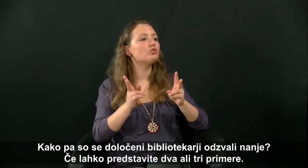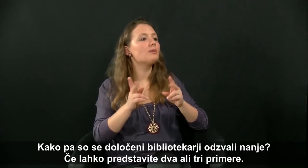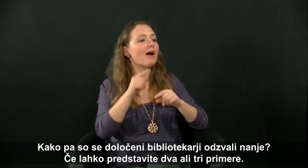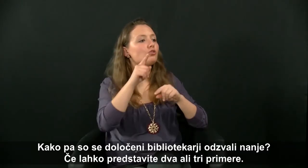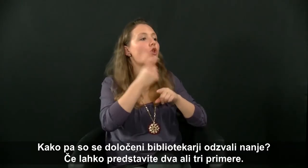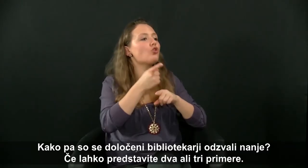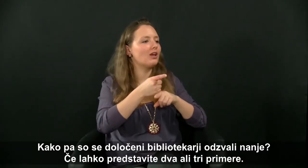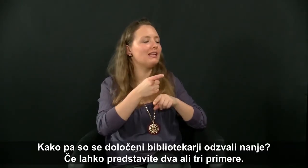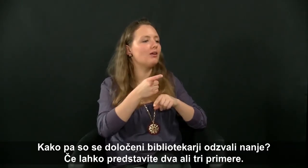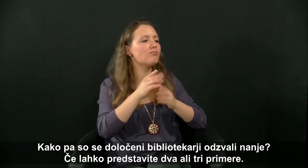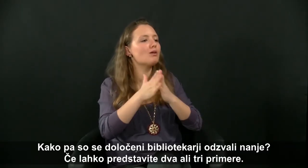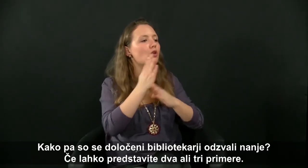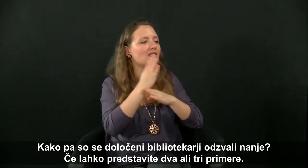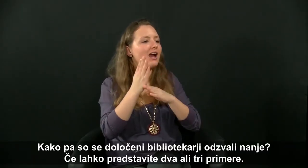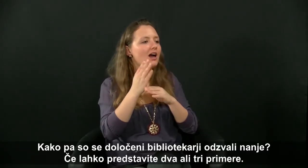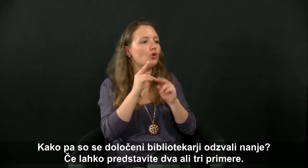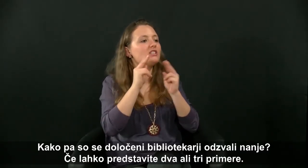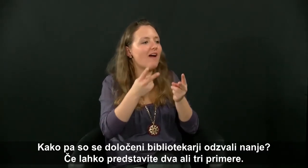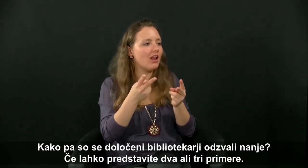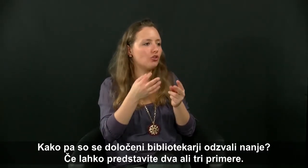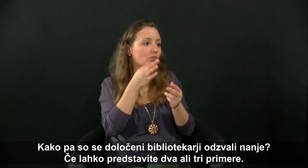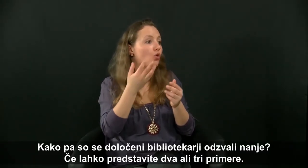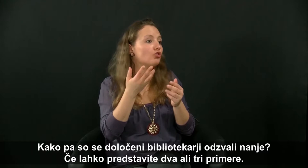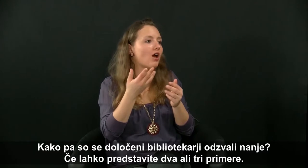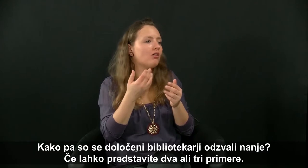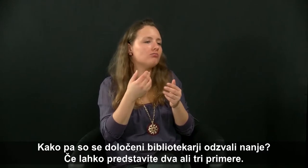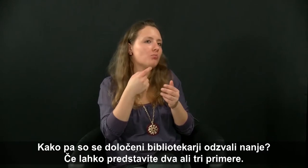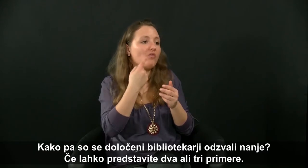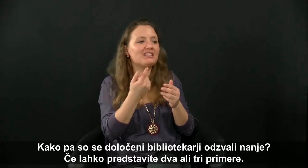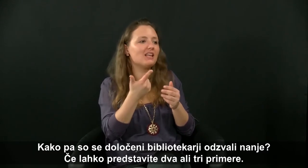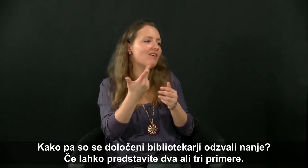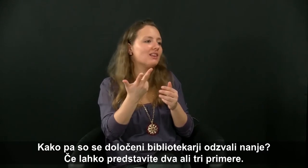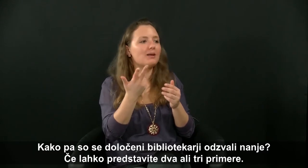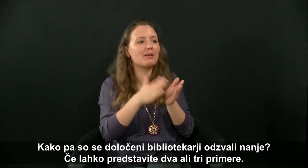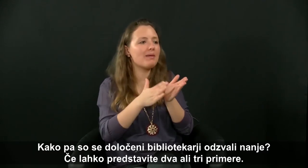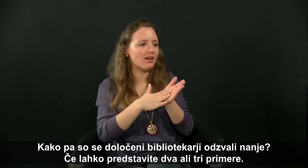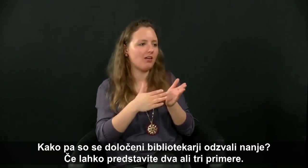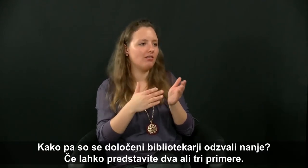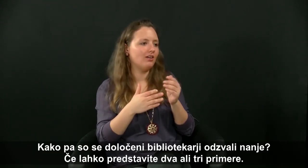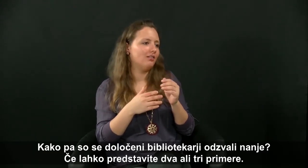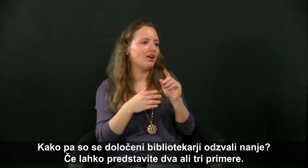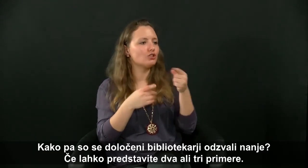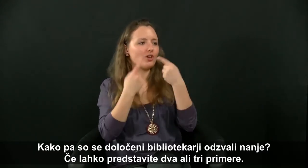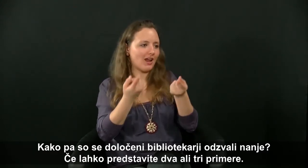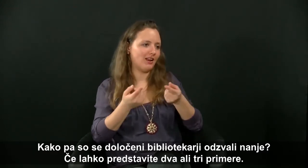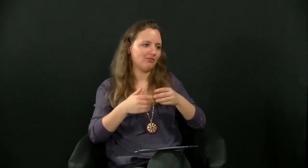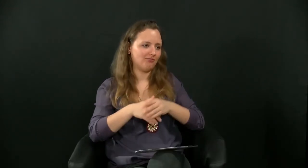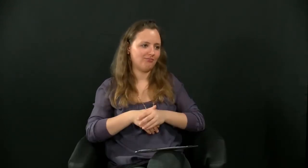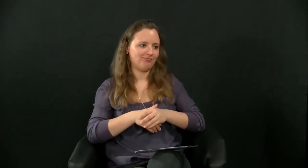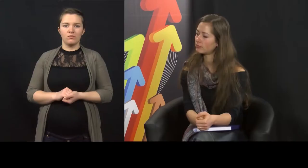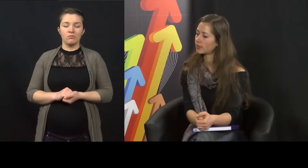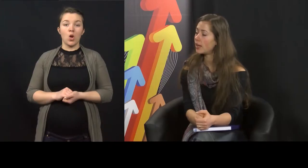Kako so te pa določeni bibliotekari odzvali? Še mogoče poveste 2-3 primera. Kaj so